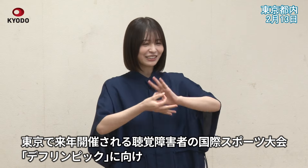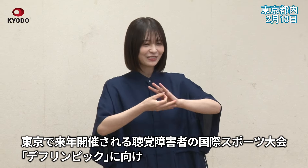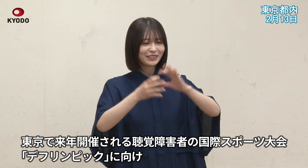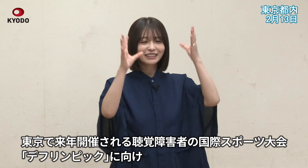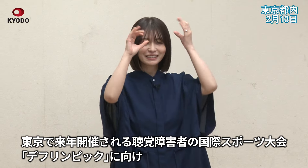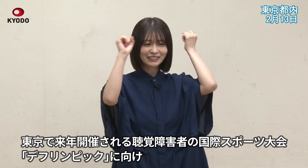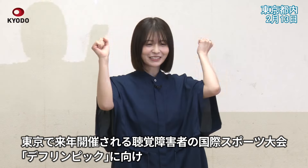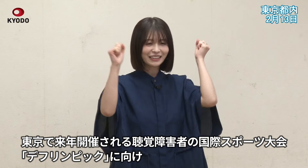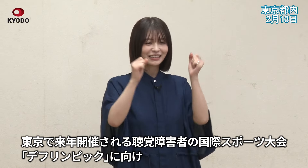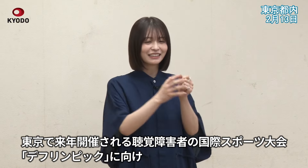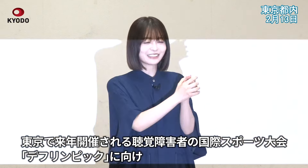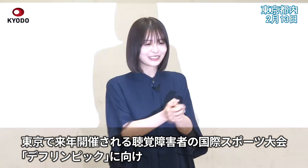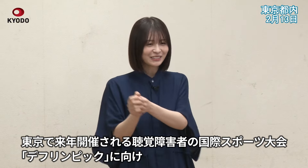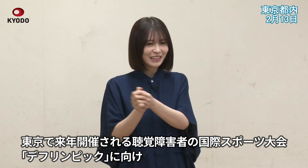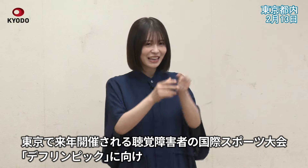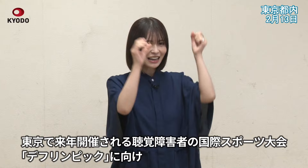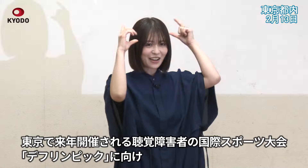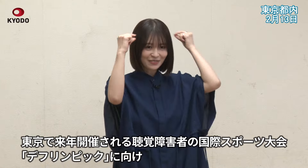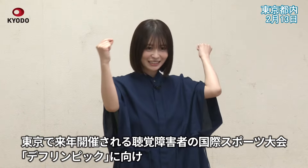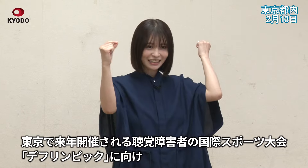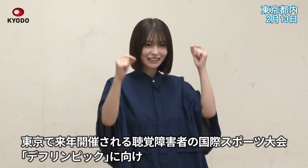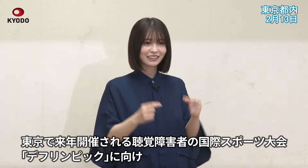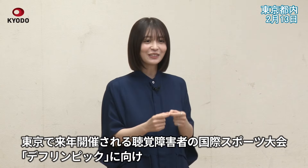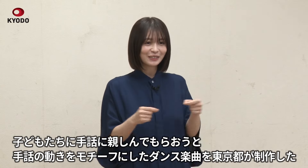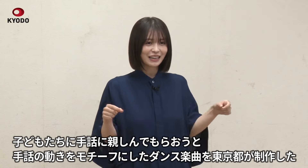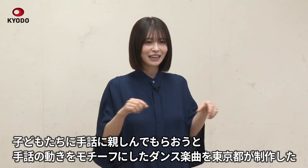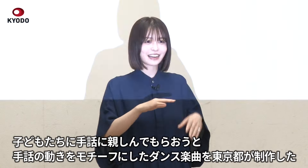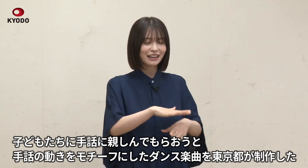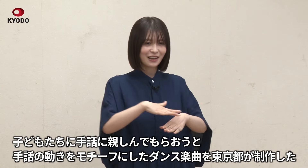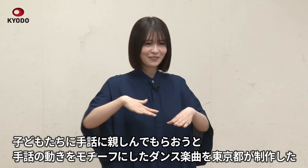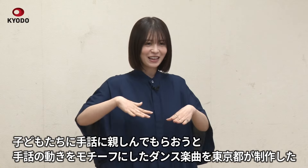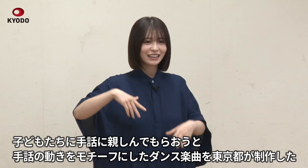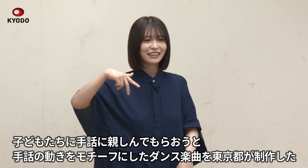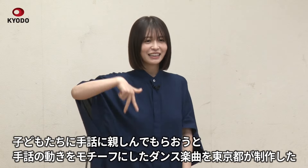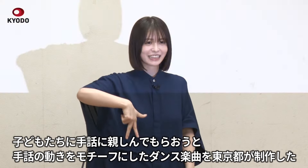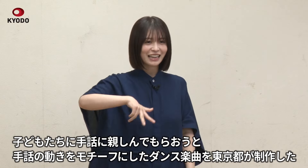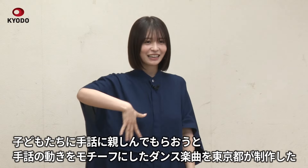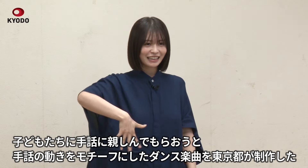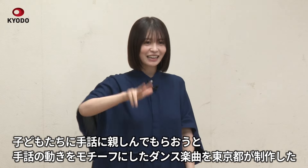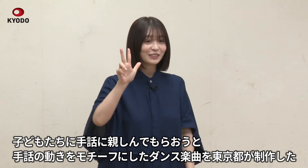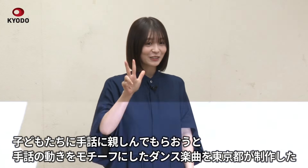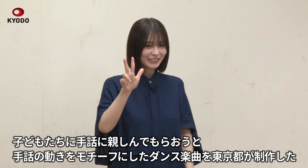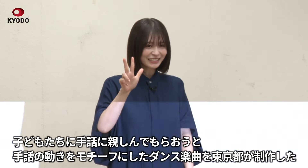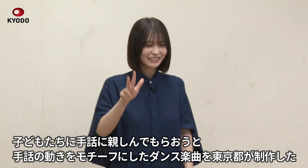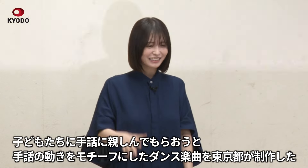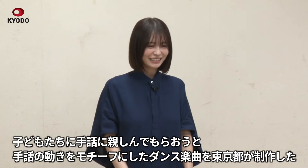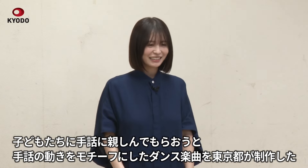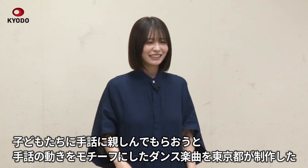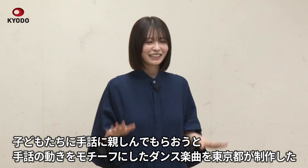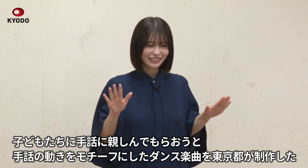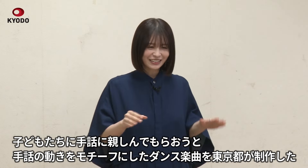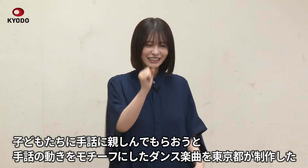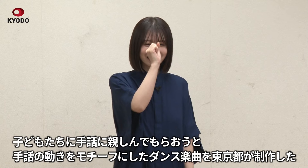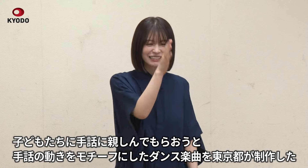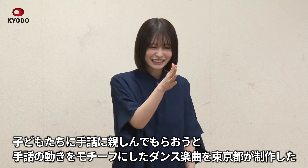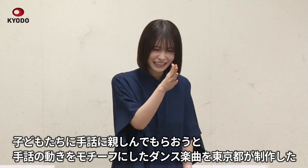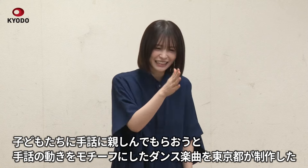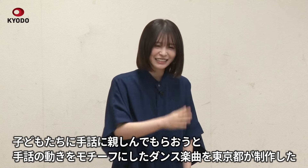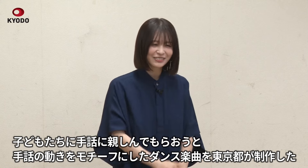フリンピック応援アンバサダーの長浜ねえりゅうです。今日はよろしくお願いします